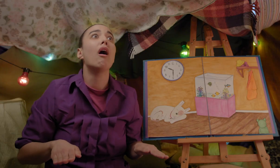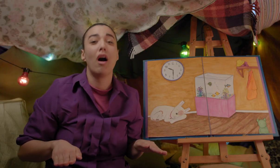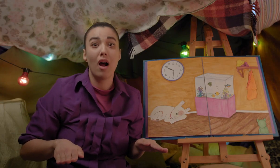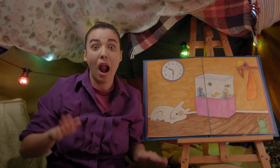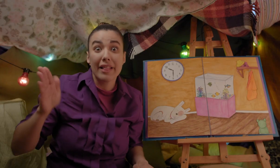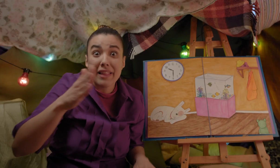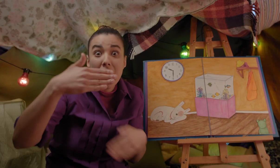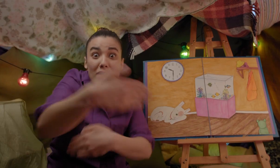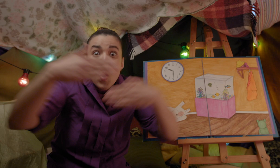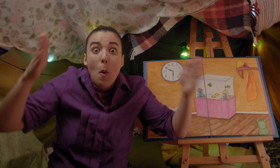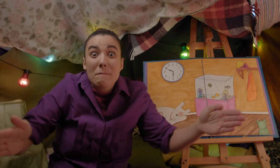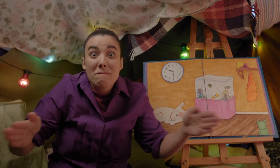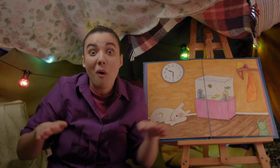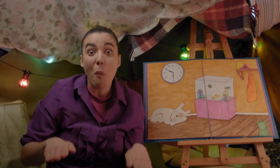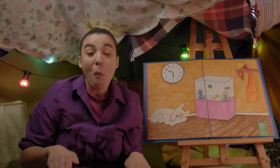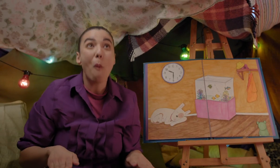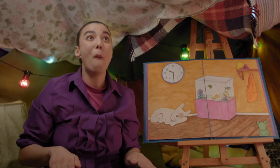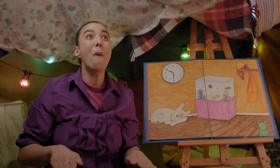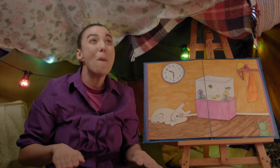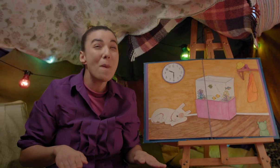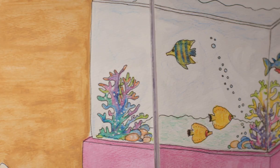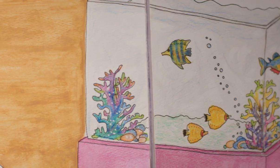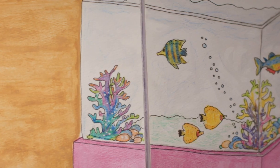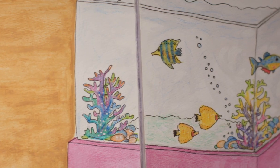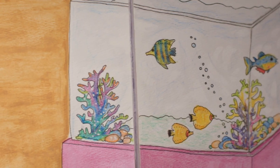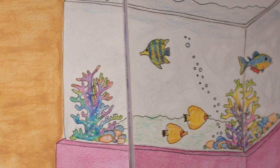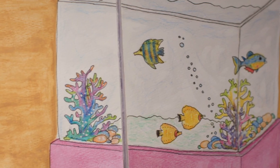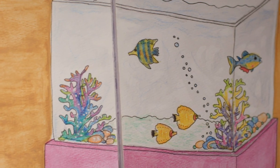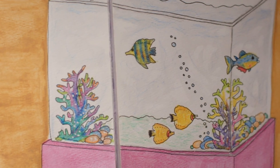Och ett akvarium! Wow!